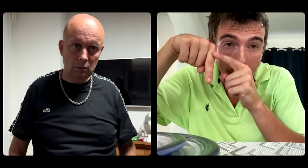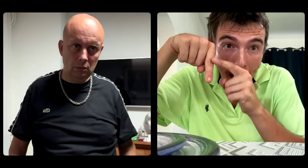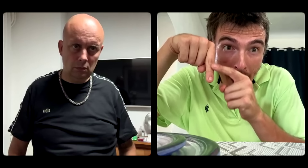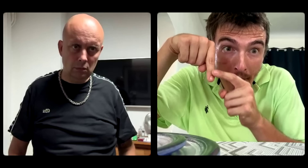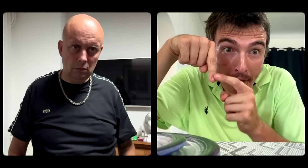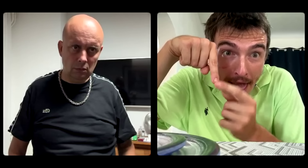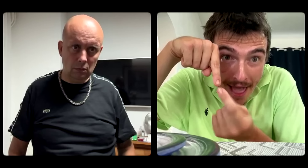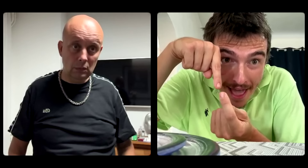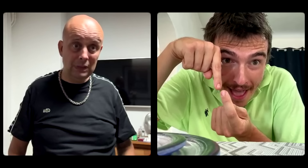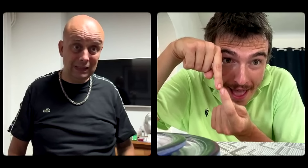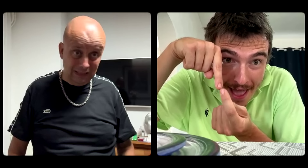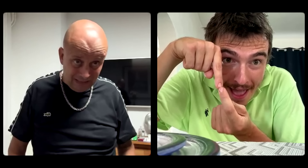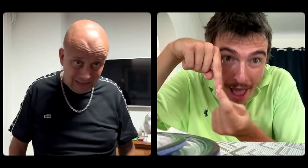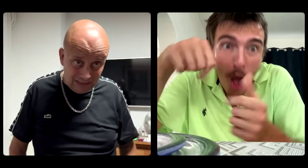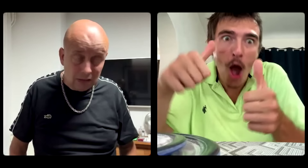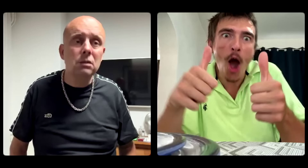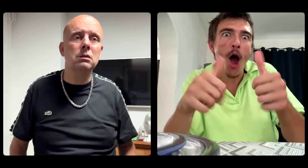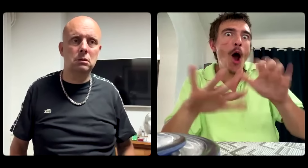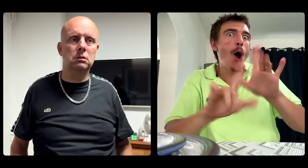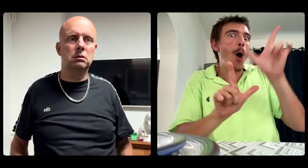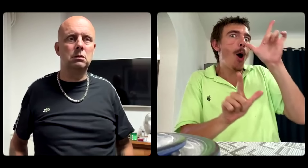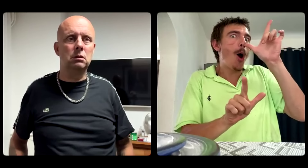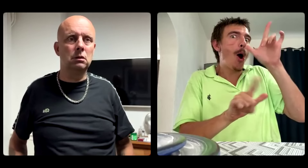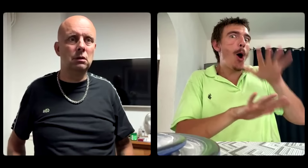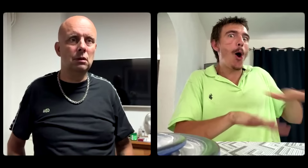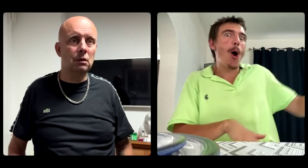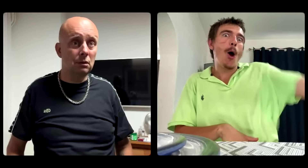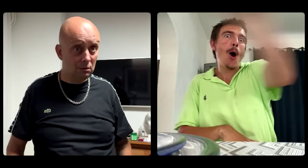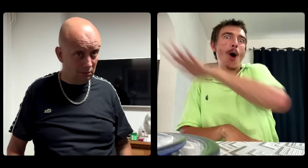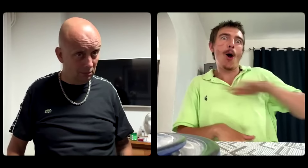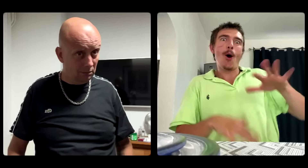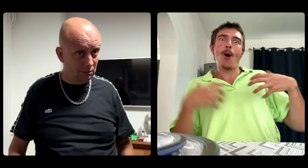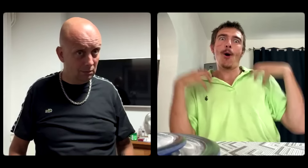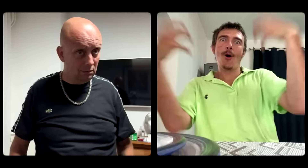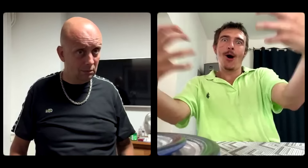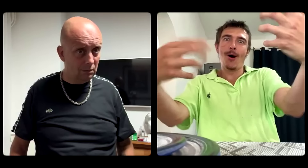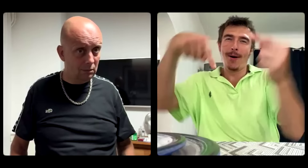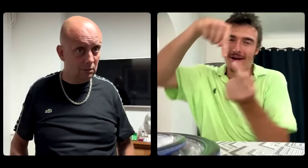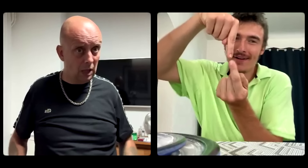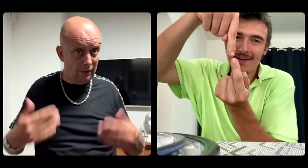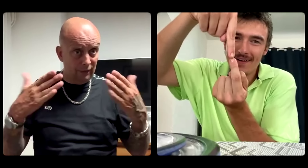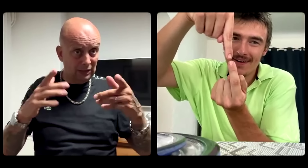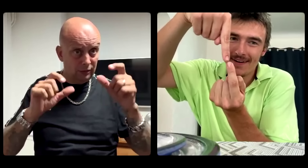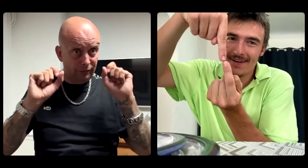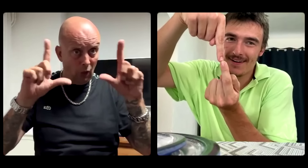Ja, mag gewoon verder, een stapje verder. Een stapje dieper, een stapje intiemer.